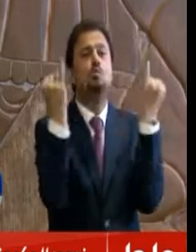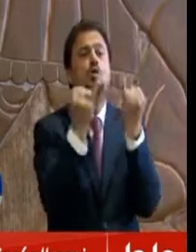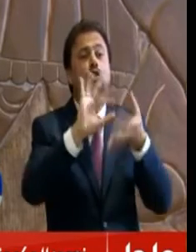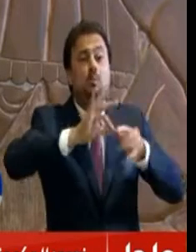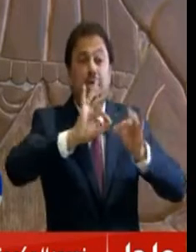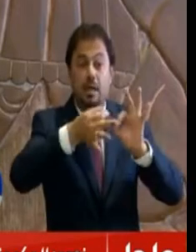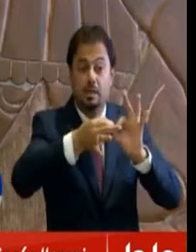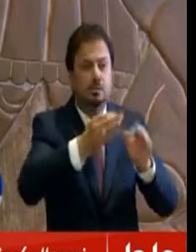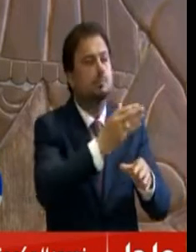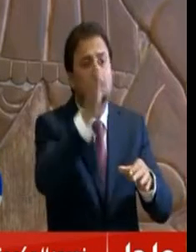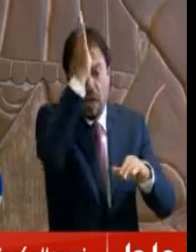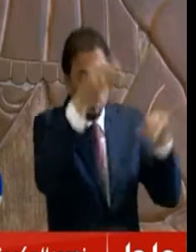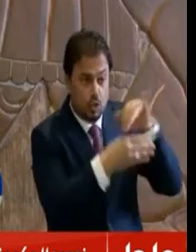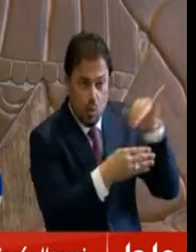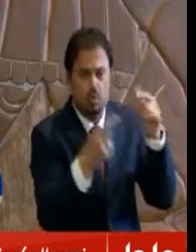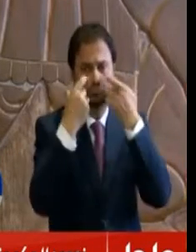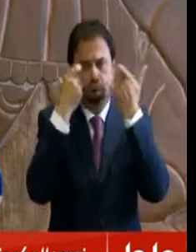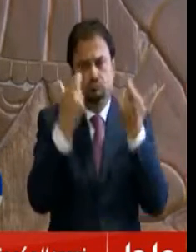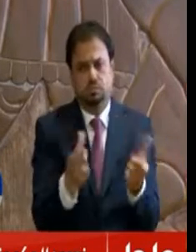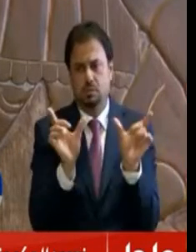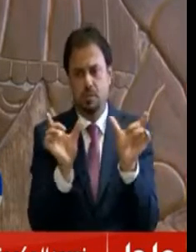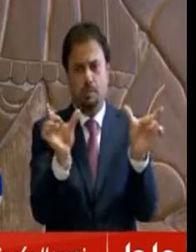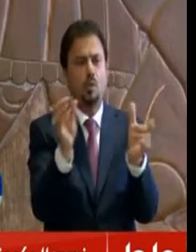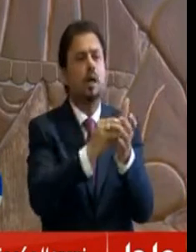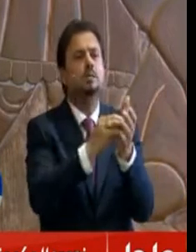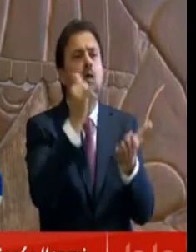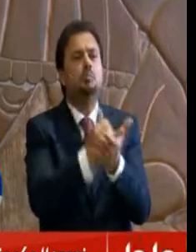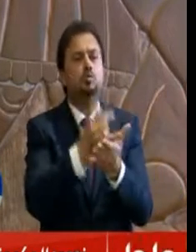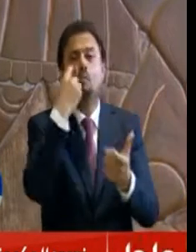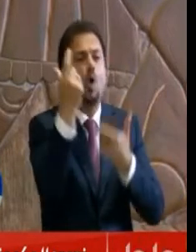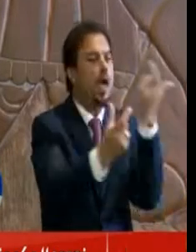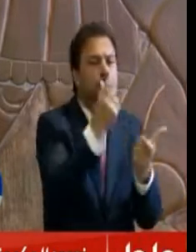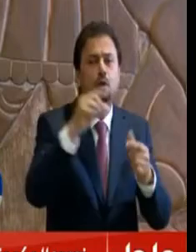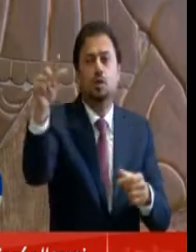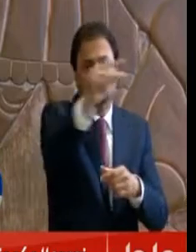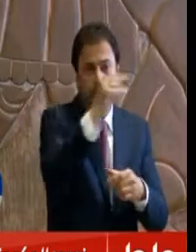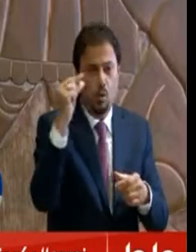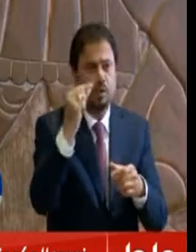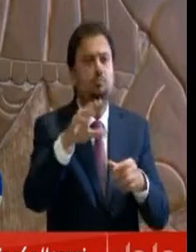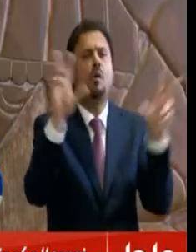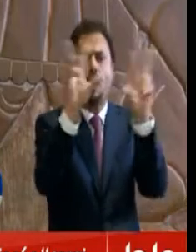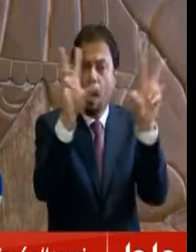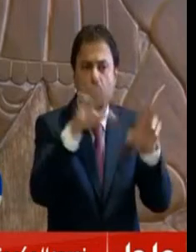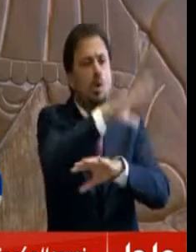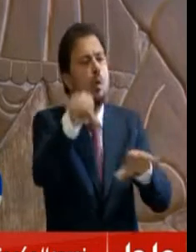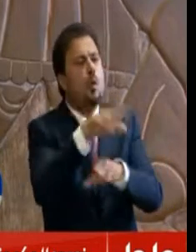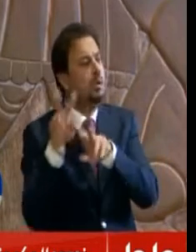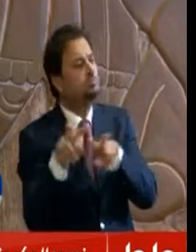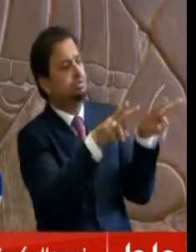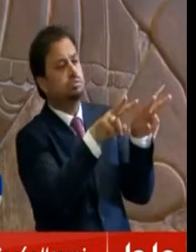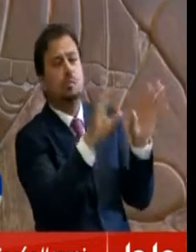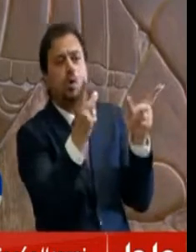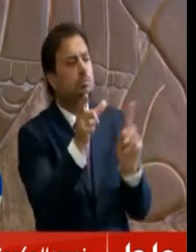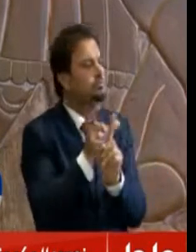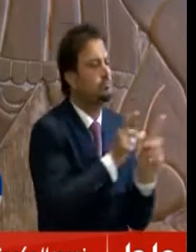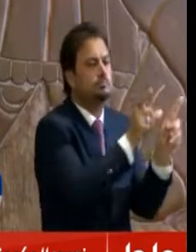المجتمع المدني ومن قبل البعثات الدولية والمراقبين الدوليين ومن قبل الإعلام. كل هذه